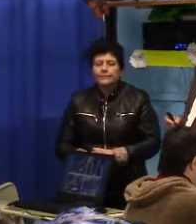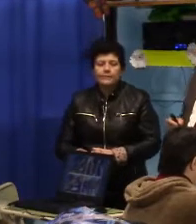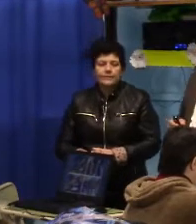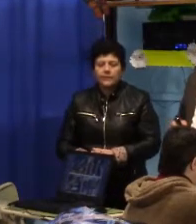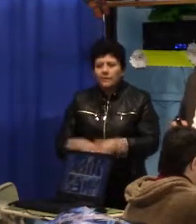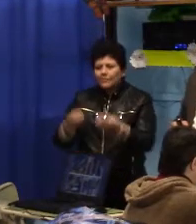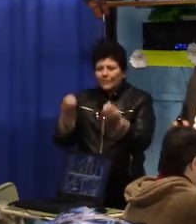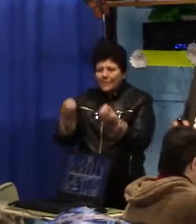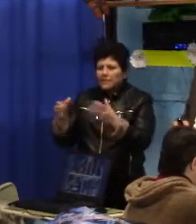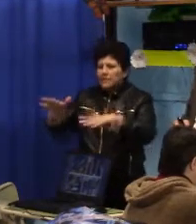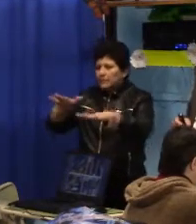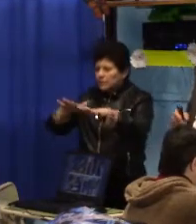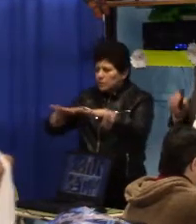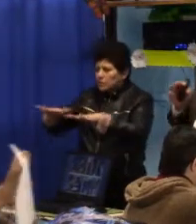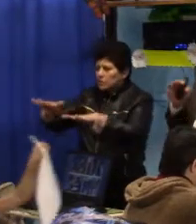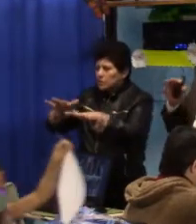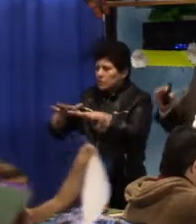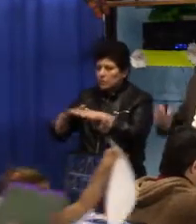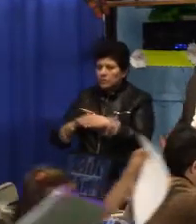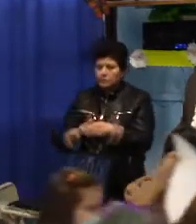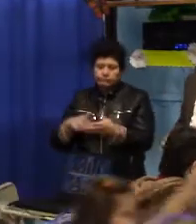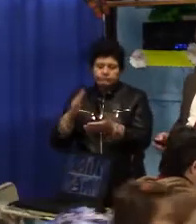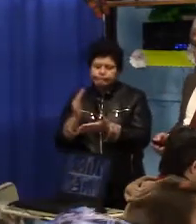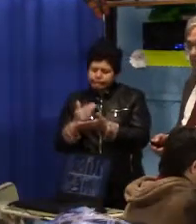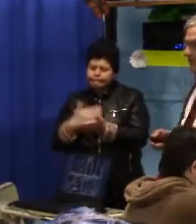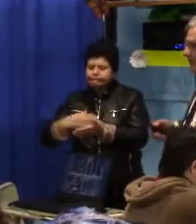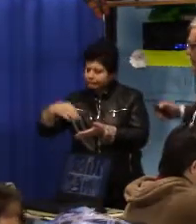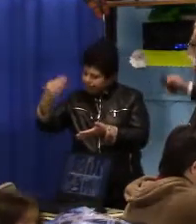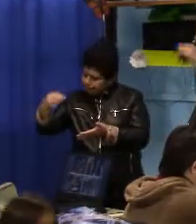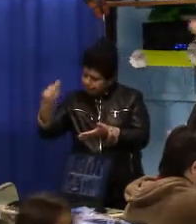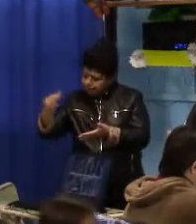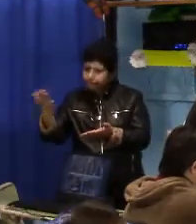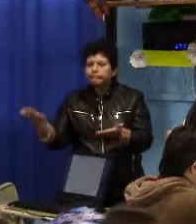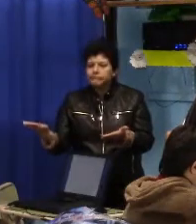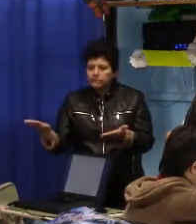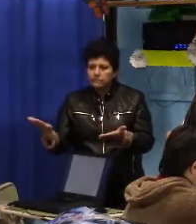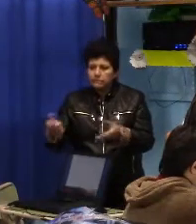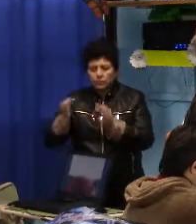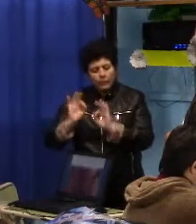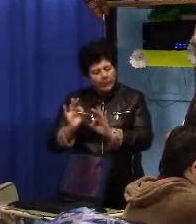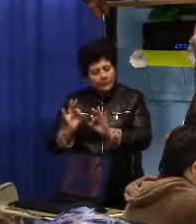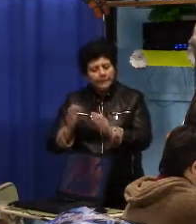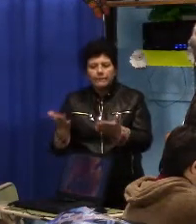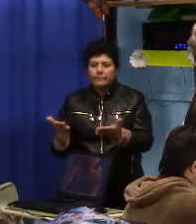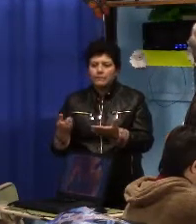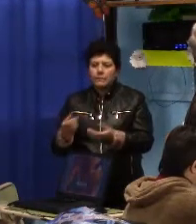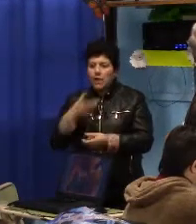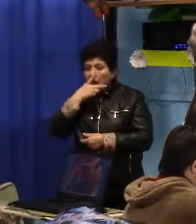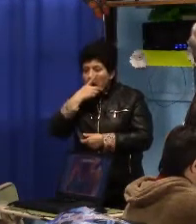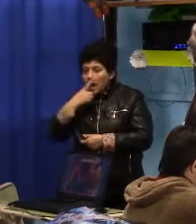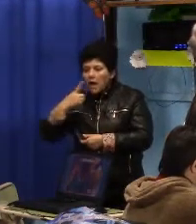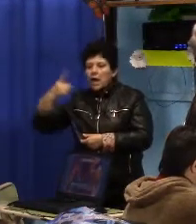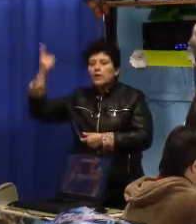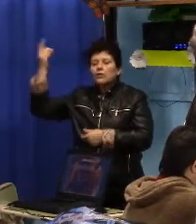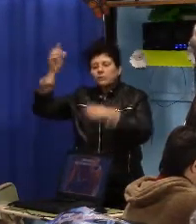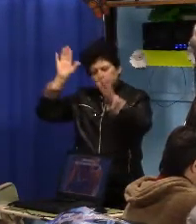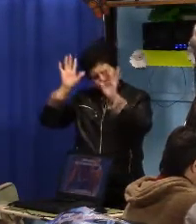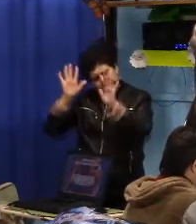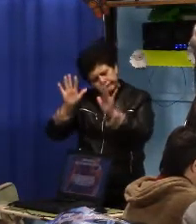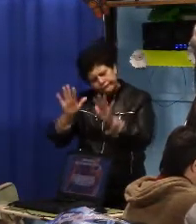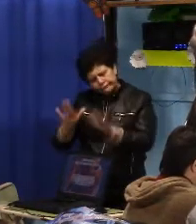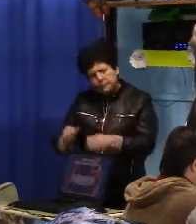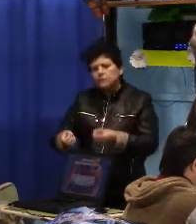¿Y qué pasó? En parte se cumplió. Dios le dio muchas bendiciones. Dios le